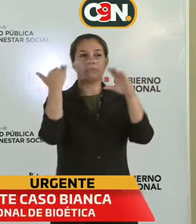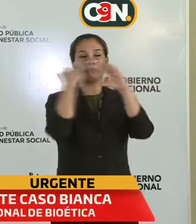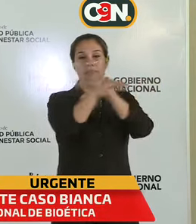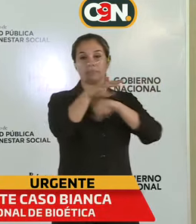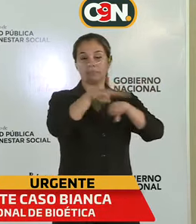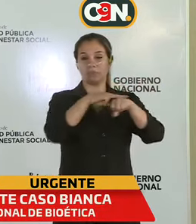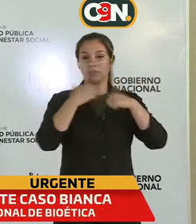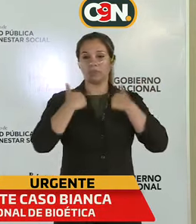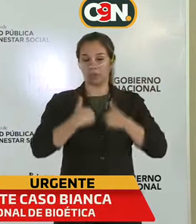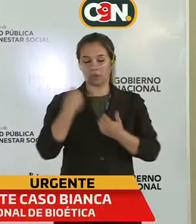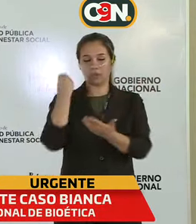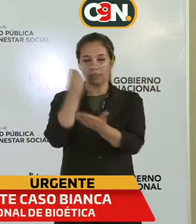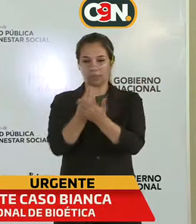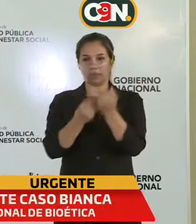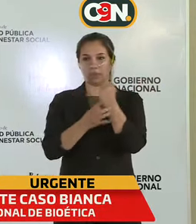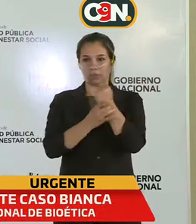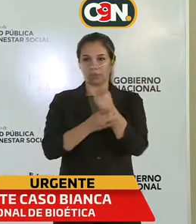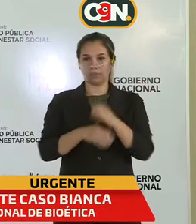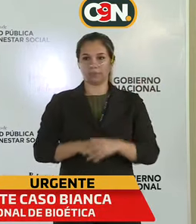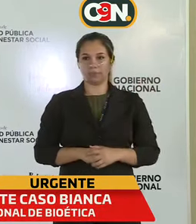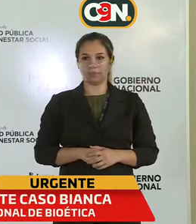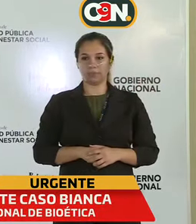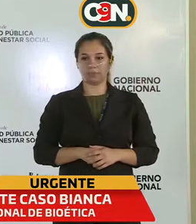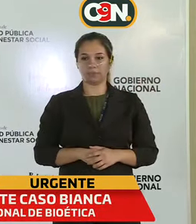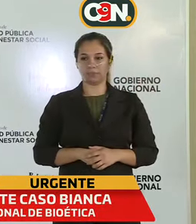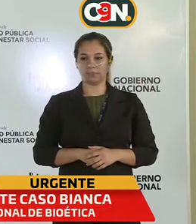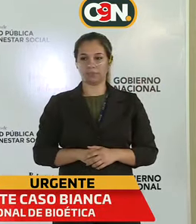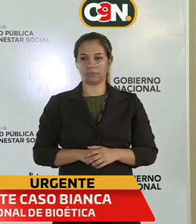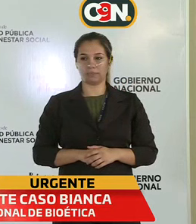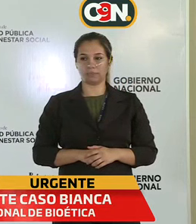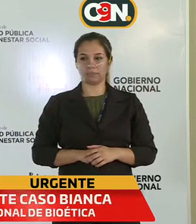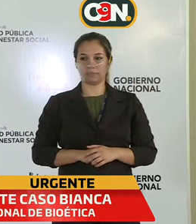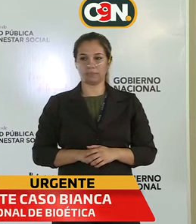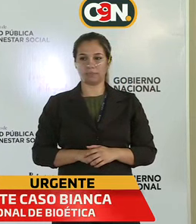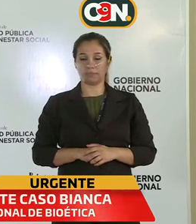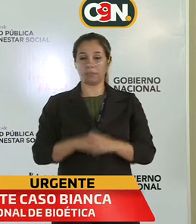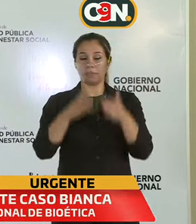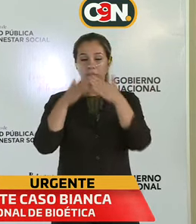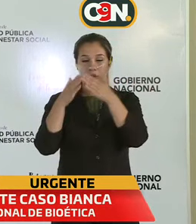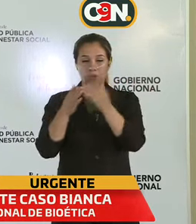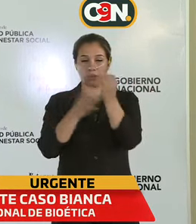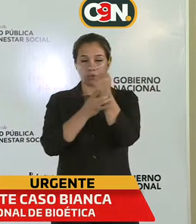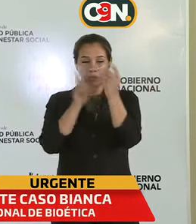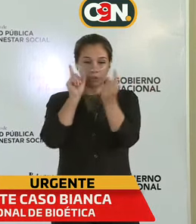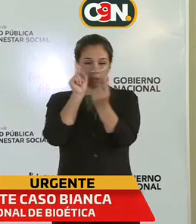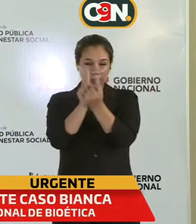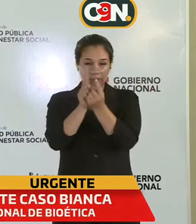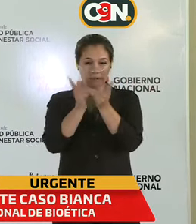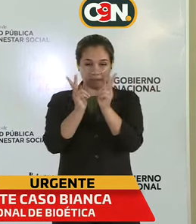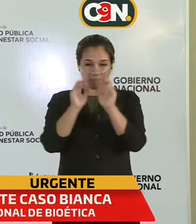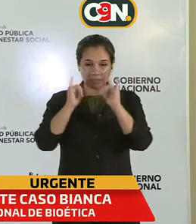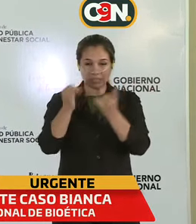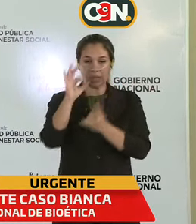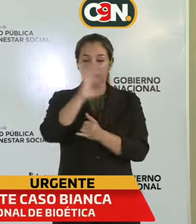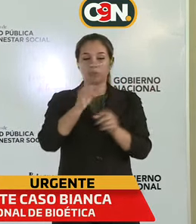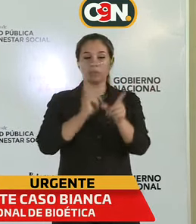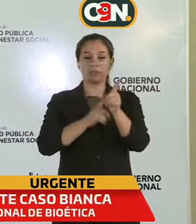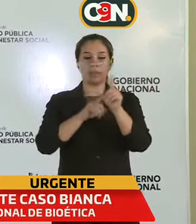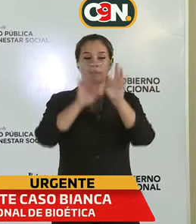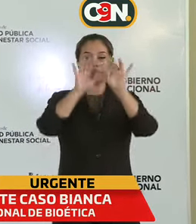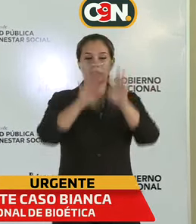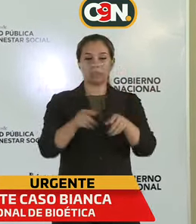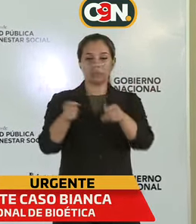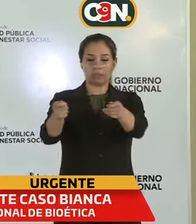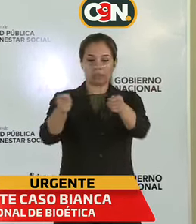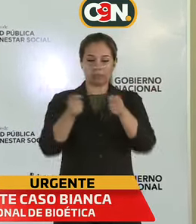Salud. Gracias. ¿Pero hablaron personalmente con él, le consultaron a él, que es el que está día a día con la niña? ¿O solamente le llevaron